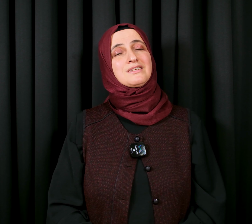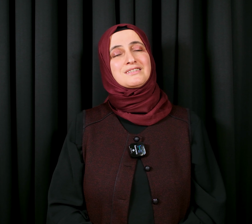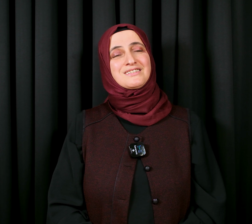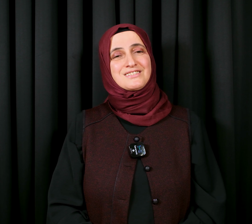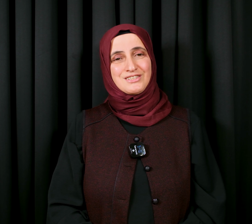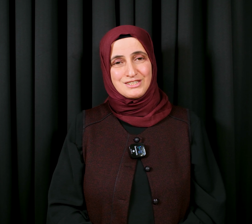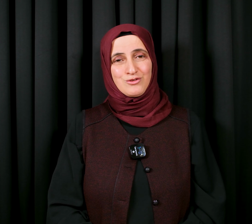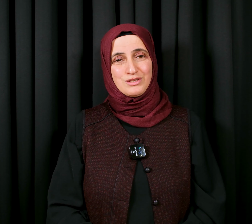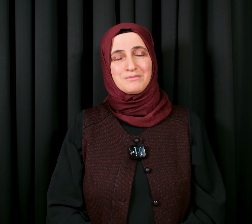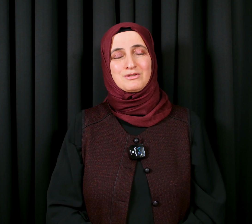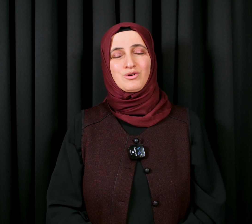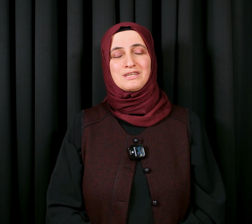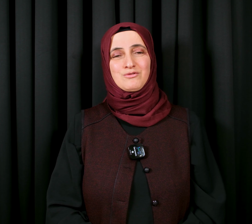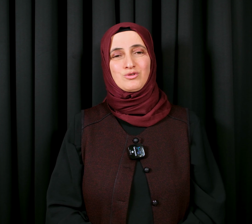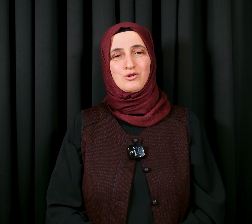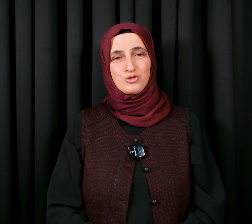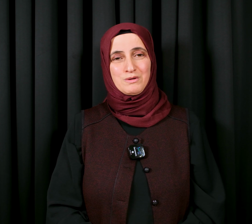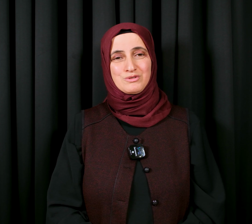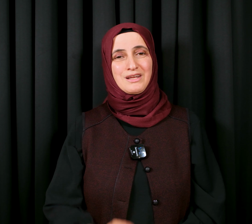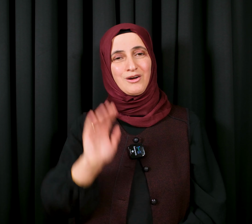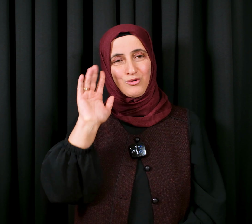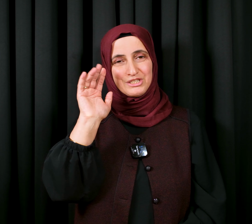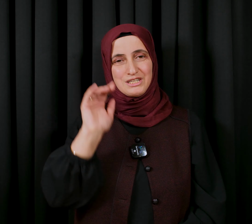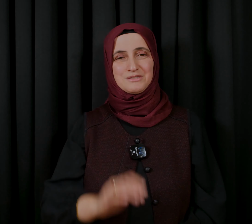dinlediğiniz için teşekkür ederim. Bir sonraki videoda görüşmek üzere. Hoşçakalın.